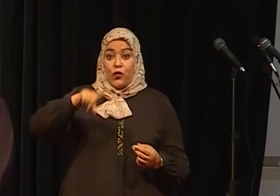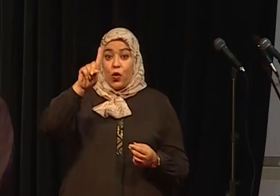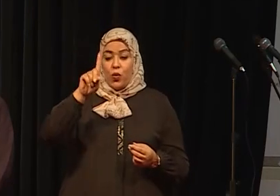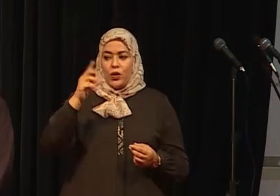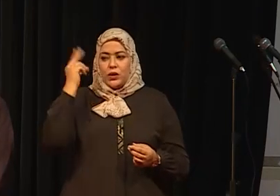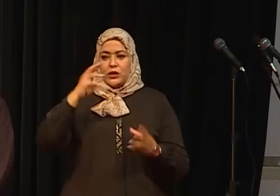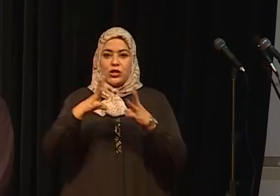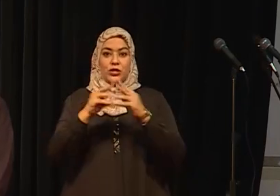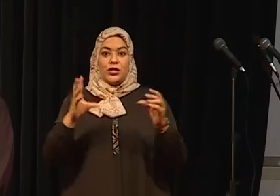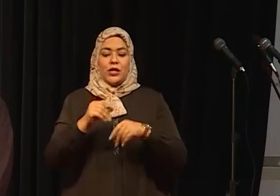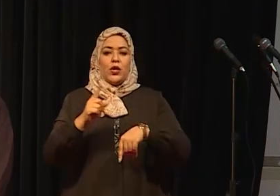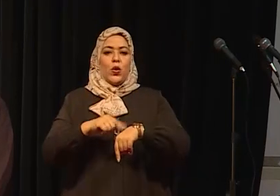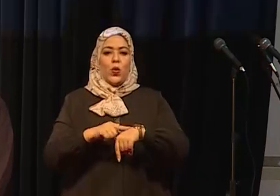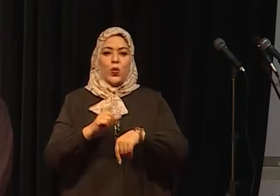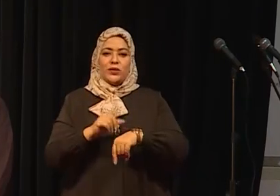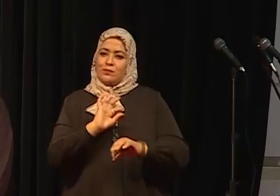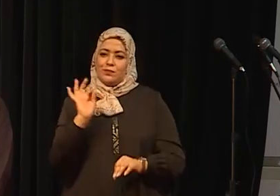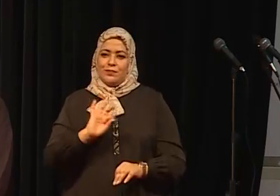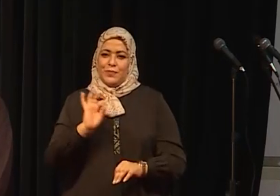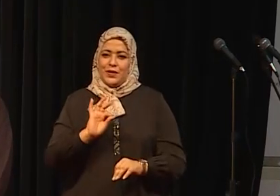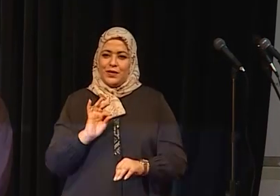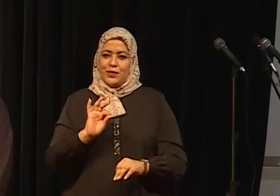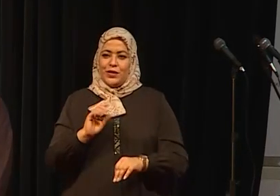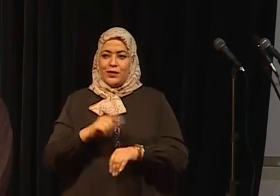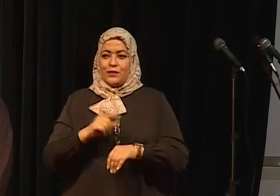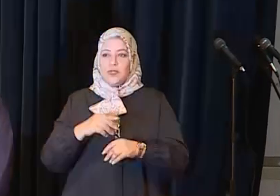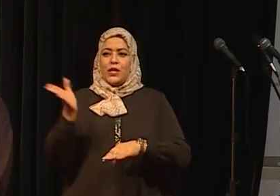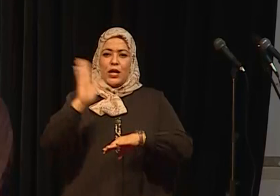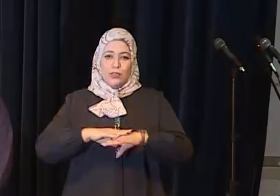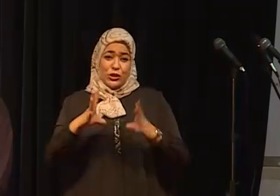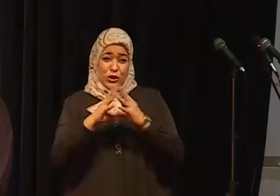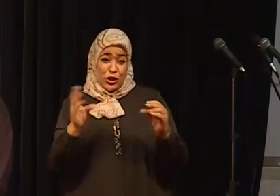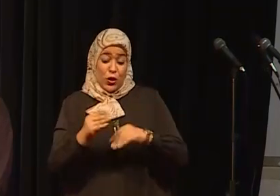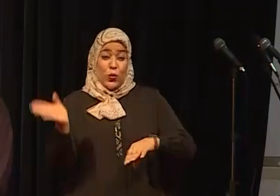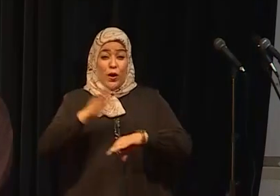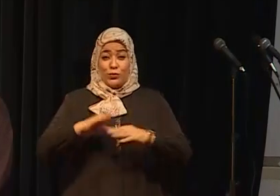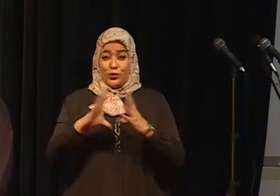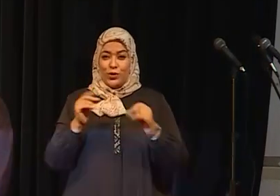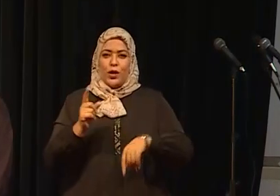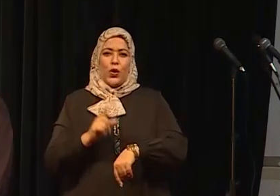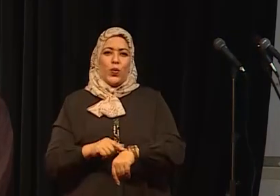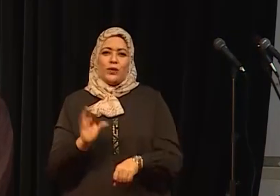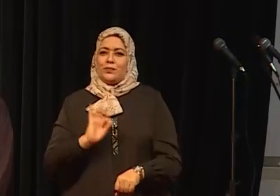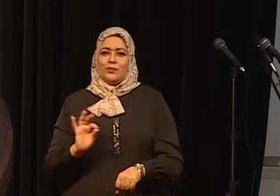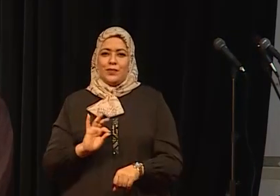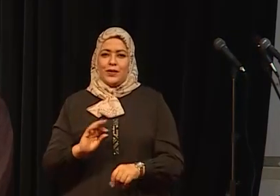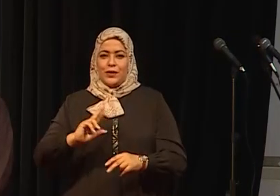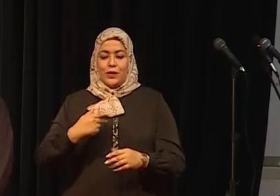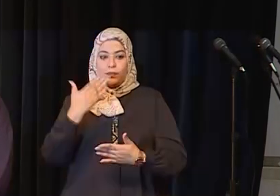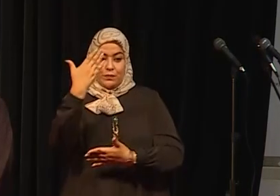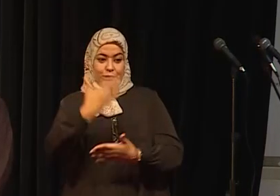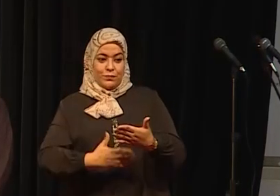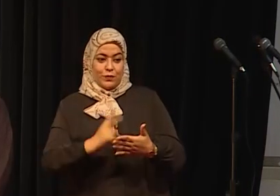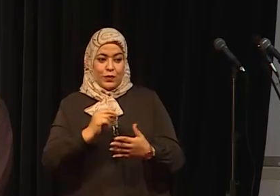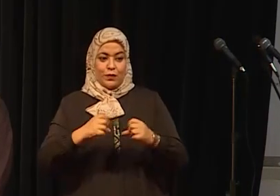نشرحوش كلشي لأن ما عندناش وقت، وخصنا نشرحو نعاودو نعملو دروس وكذا وكذا، ولكن